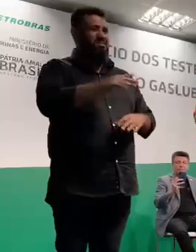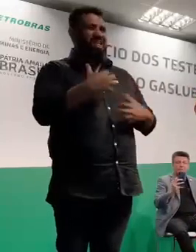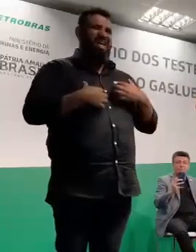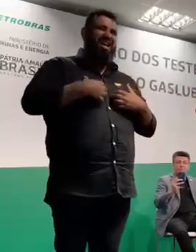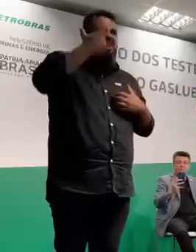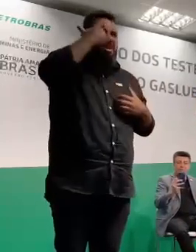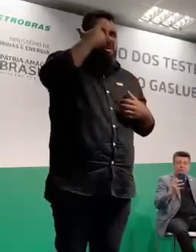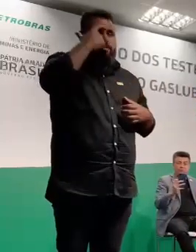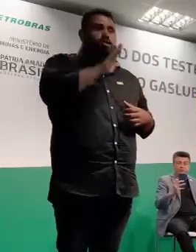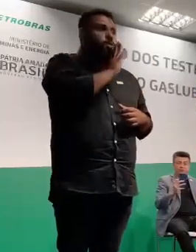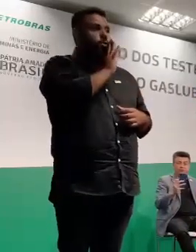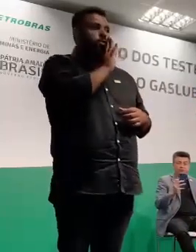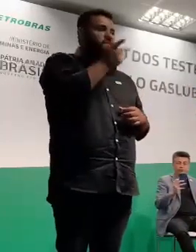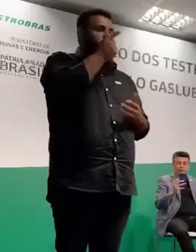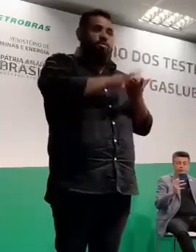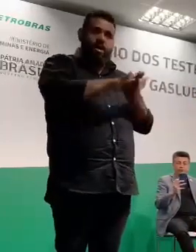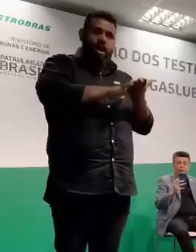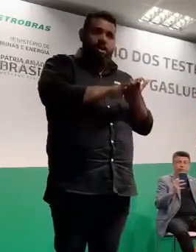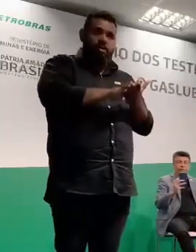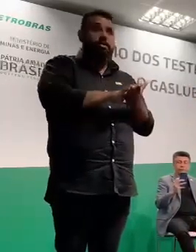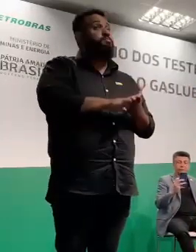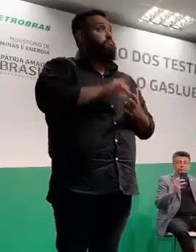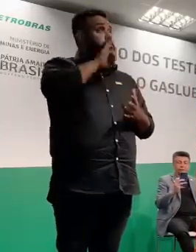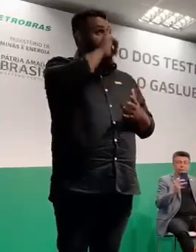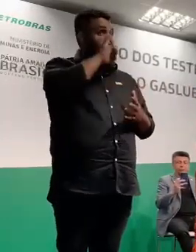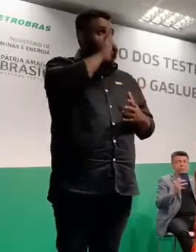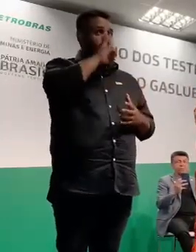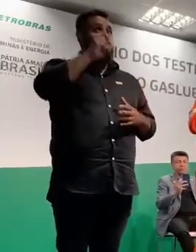omissos. O silêncio dos bons pode ser a vitória dos maus. Muito obrigado.